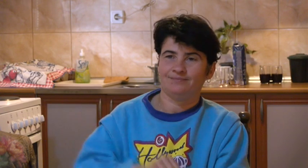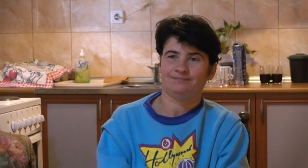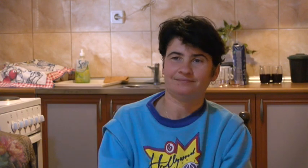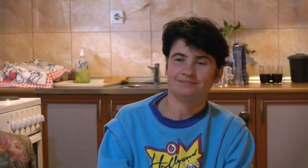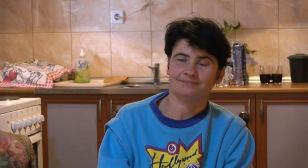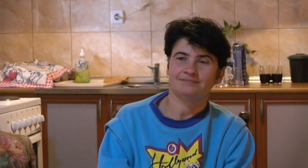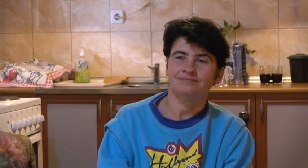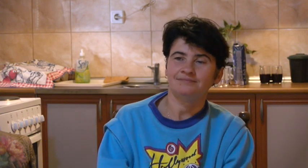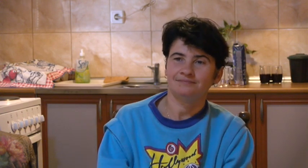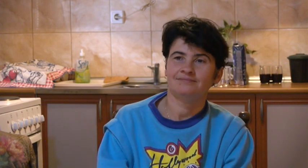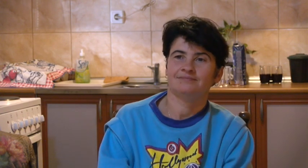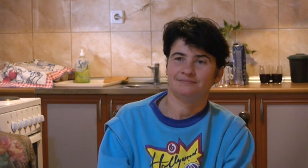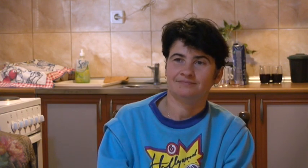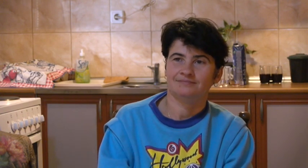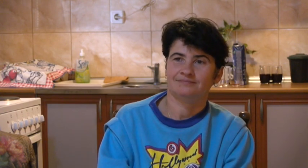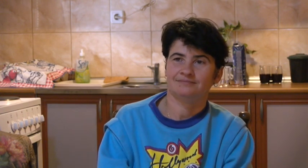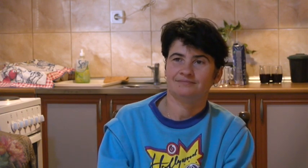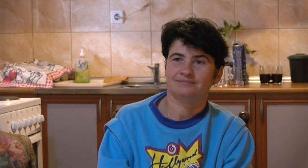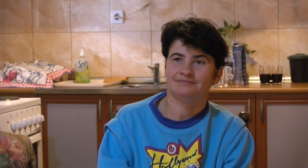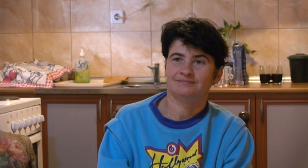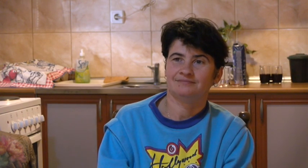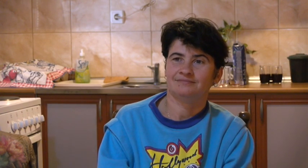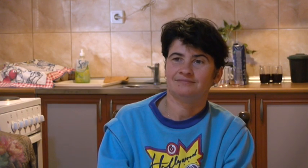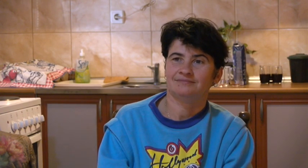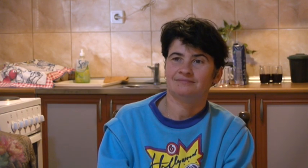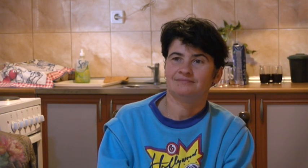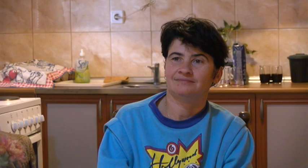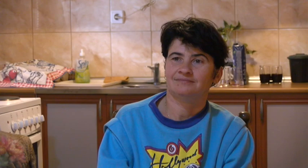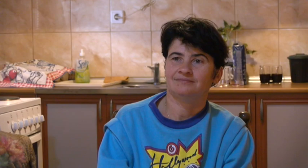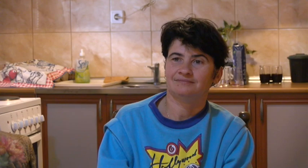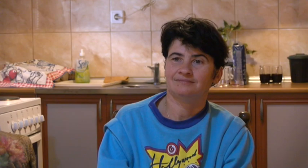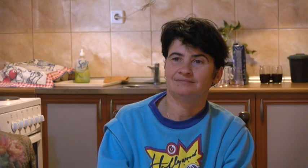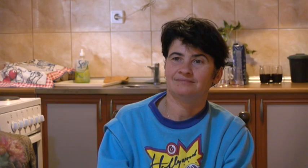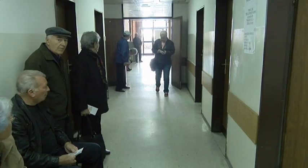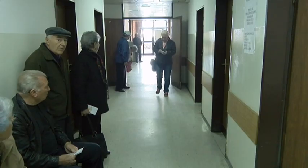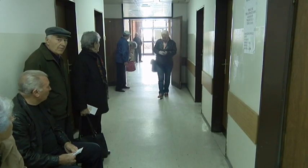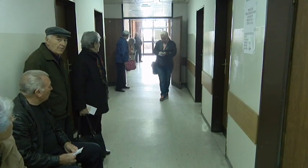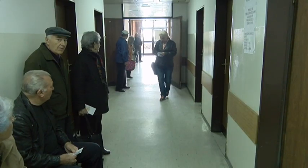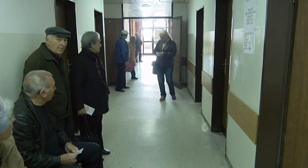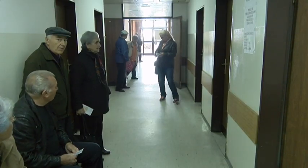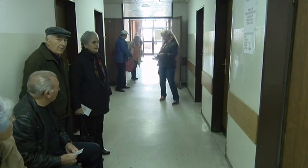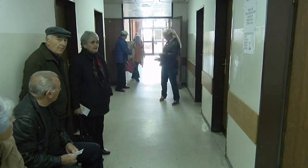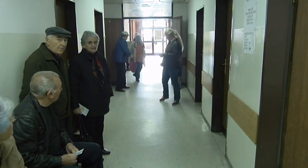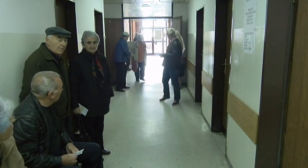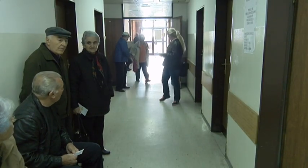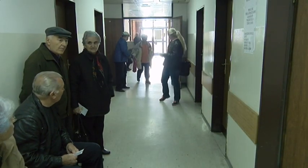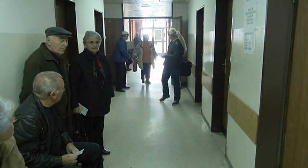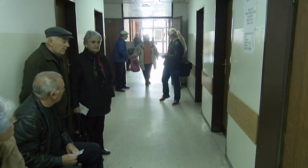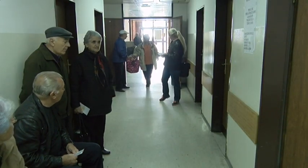u komunikaciji sa čujućim i uopšte u komunikaciji sa tim ustanovama. Radila?